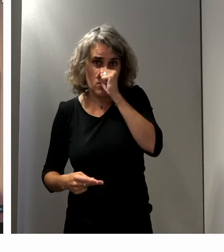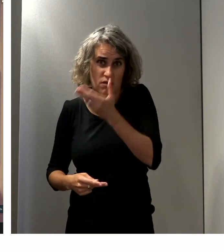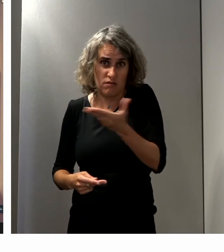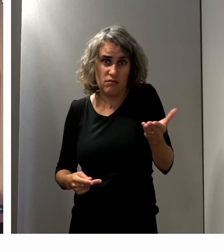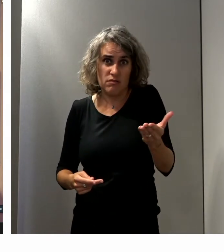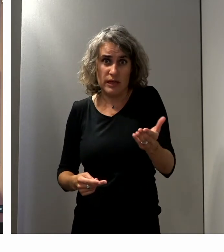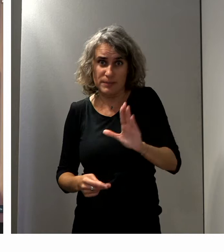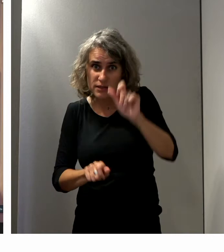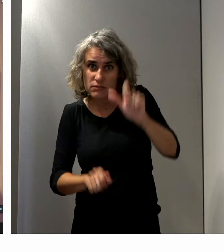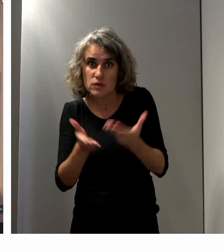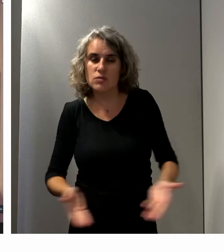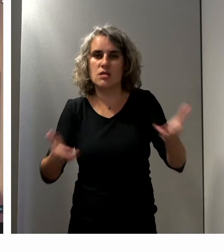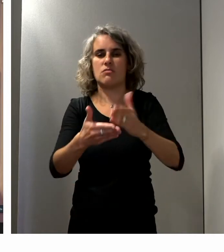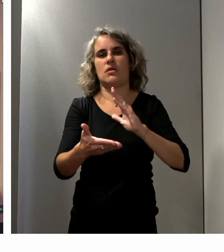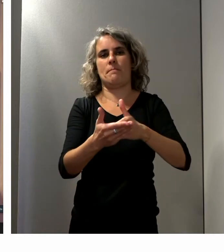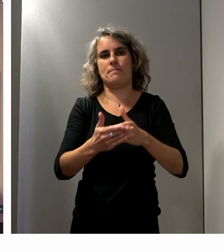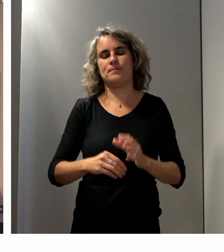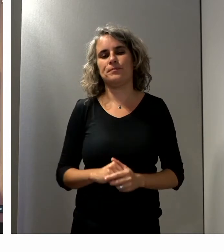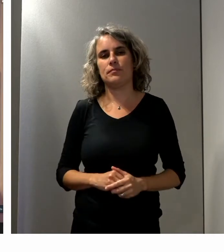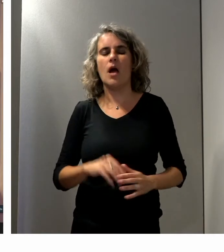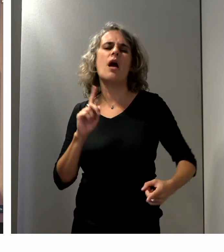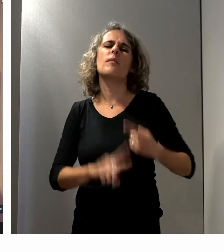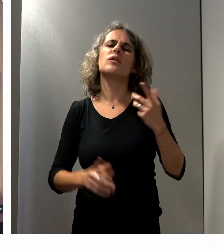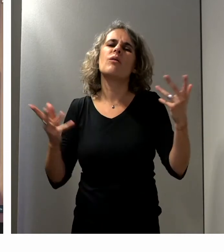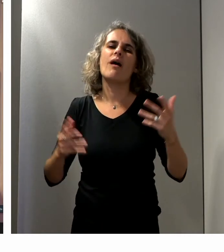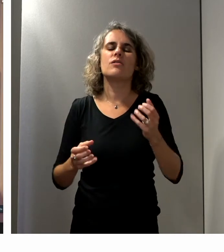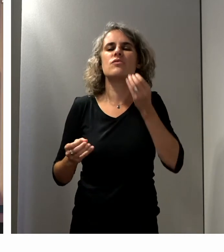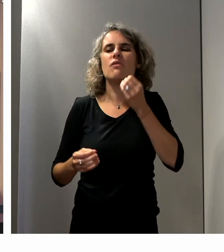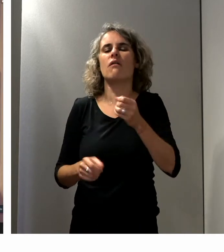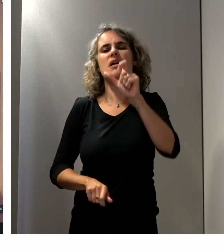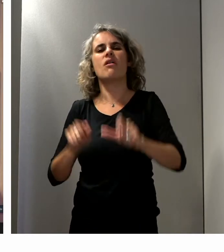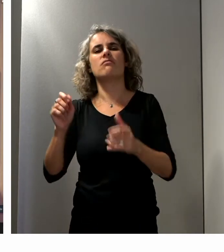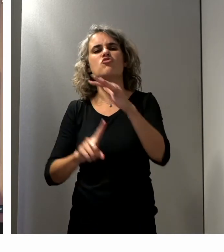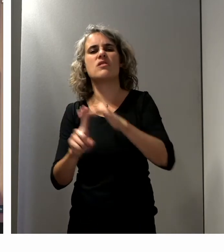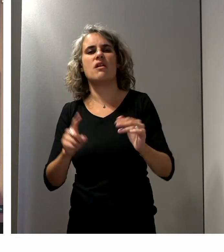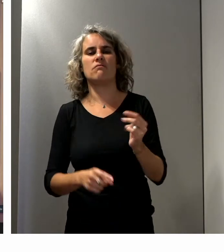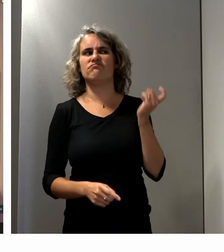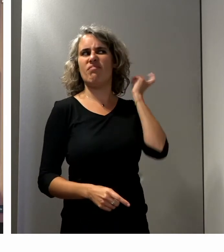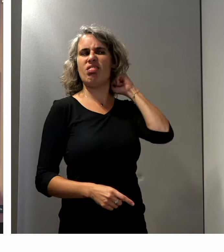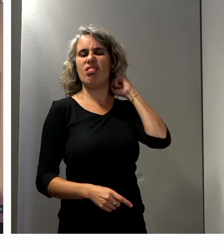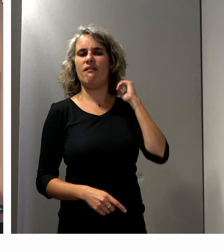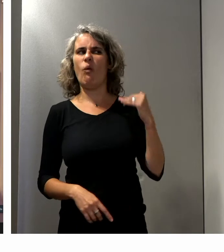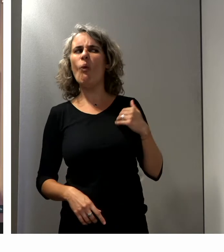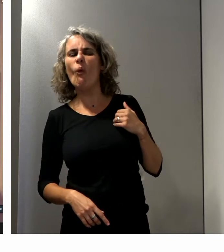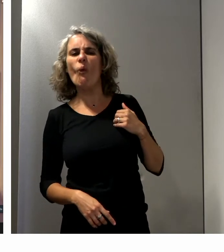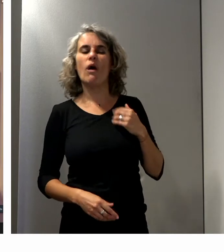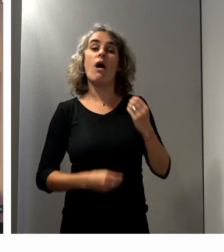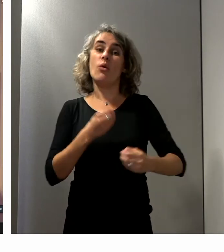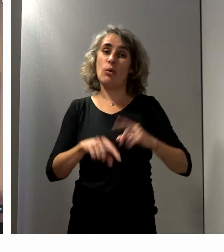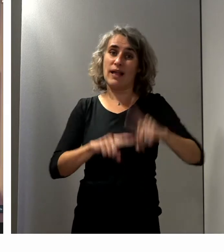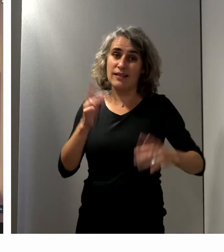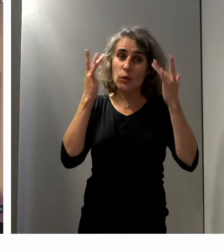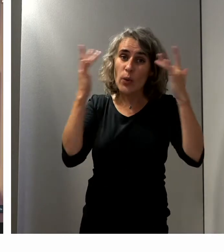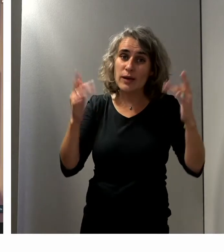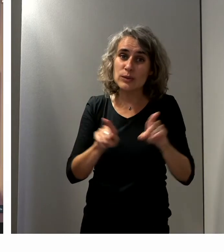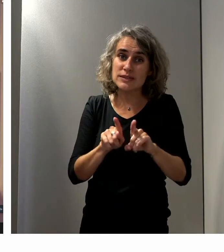des personnes en handicap. Et il semble important de dépasser les préjugés moraux et puis les interdits culturels, qu'on ne cite pas très souvent, mais